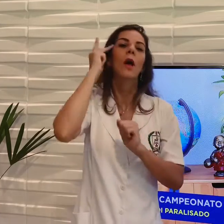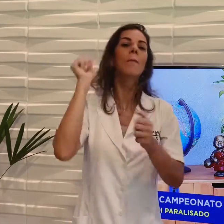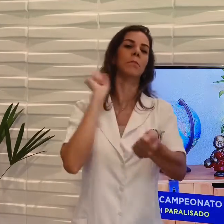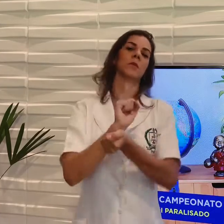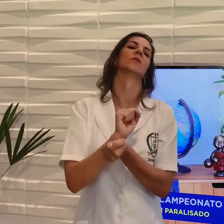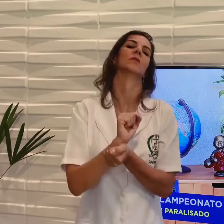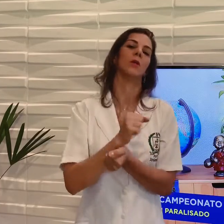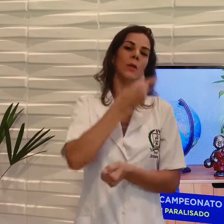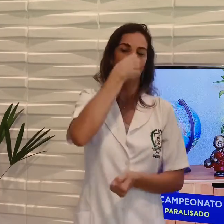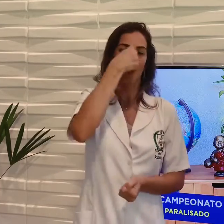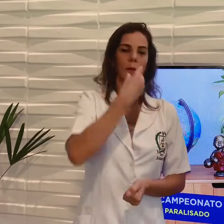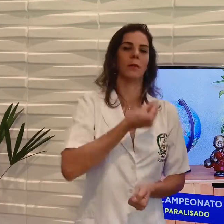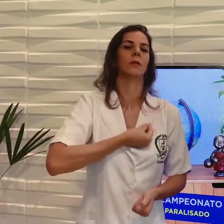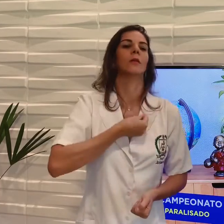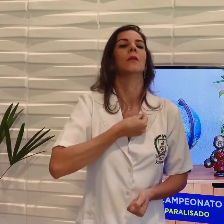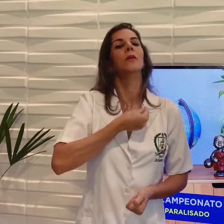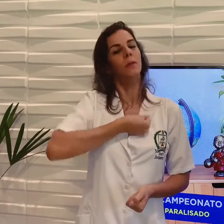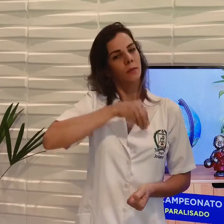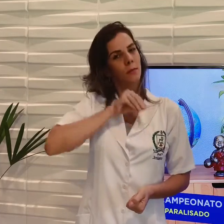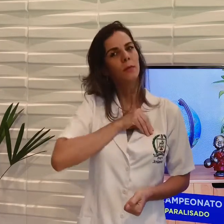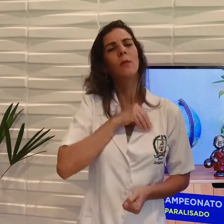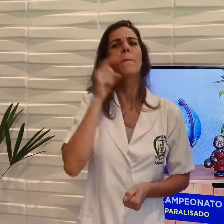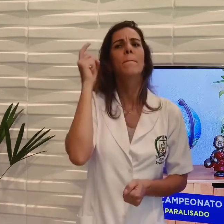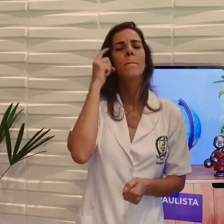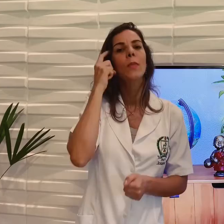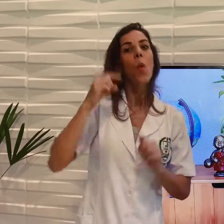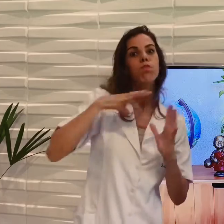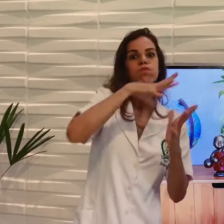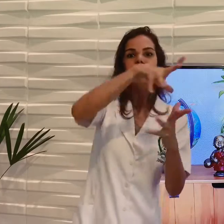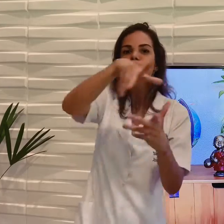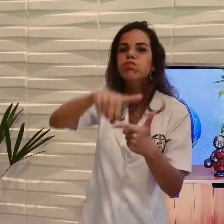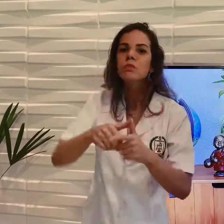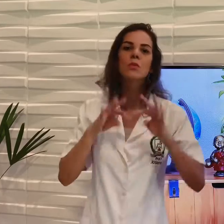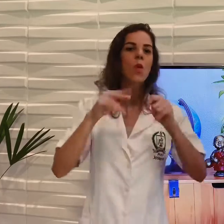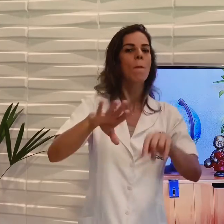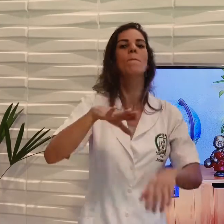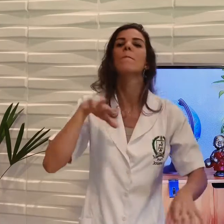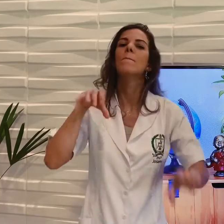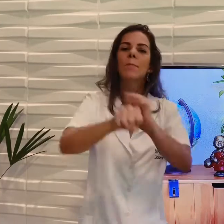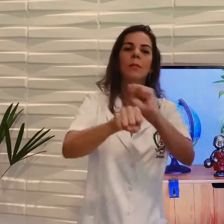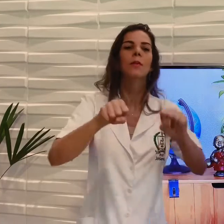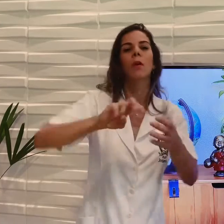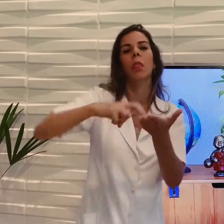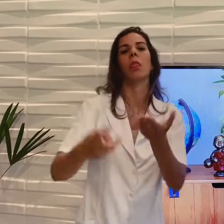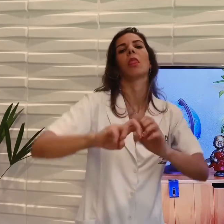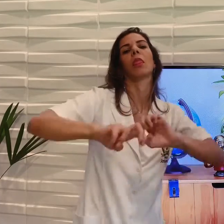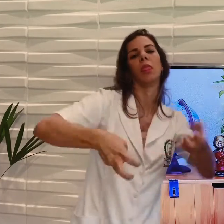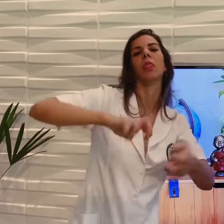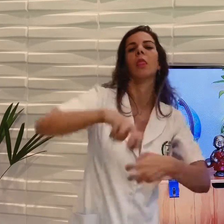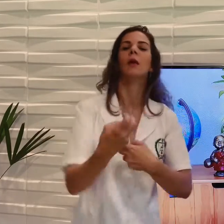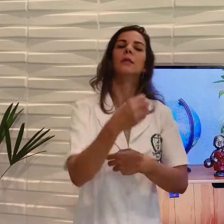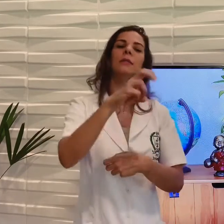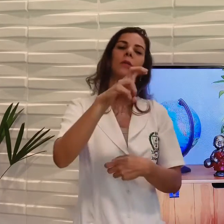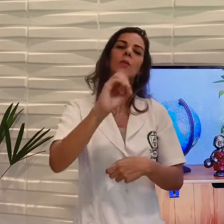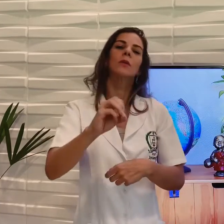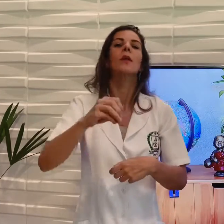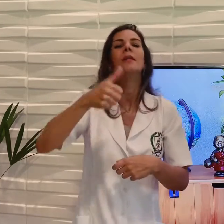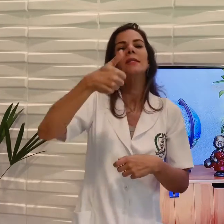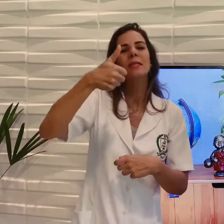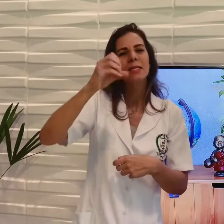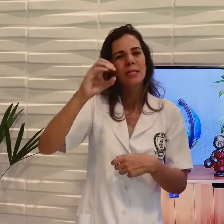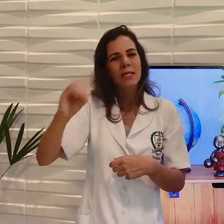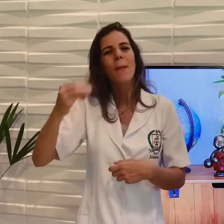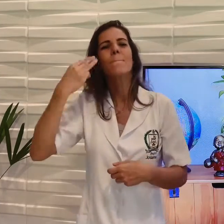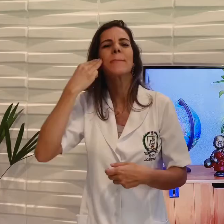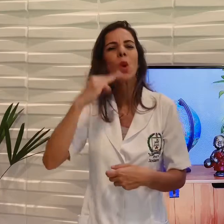A gripe espanhola, se faz as contas que no mundo inteiro ela teria matado entre 50 e 100 milhões de pessoas. Aqui no Brasil,